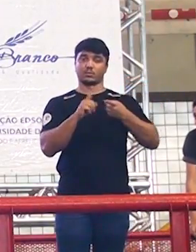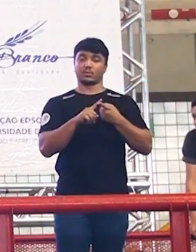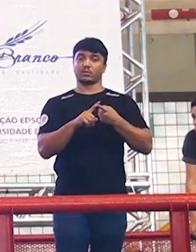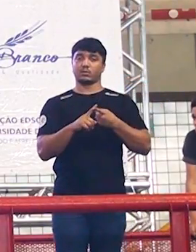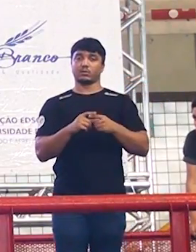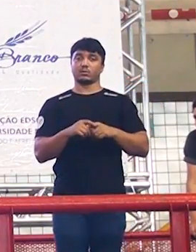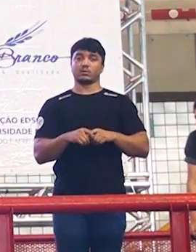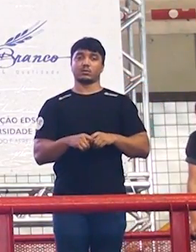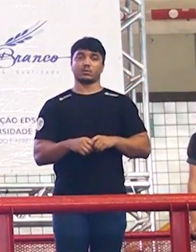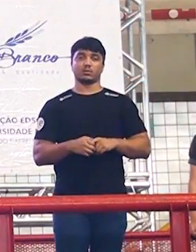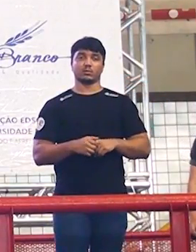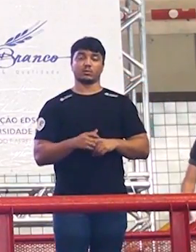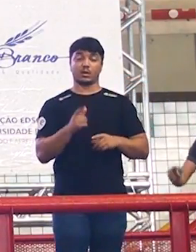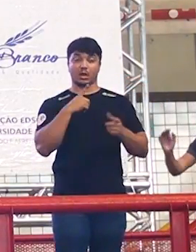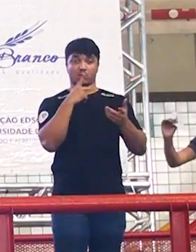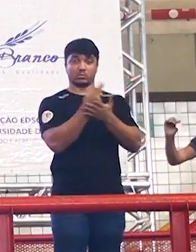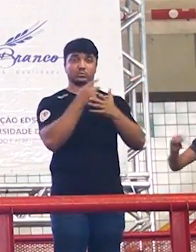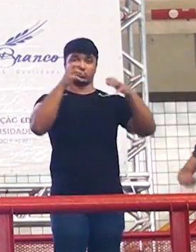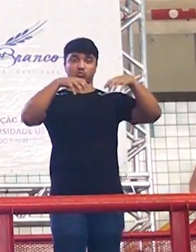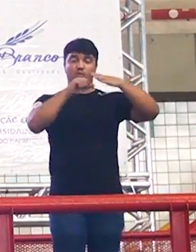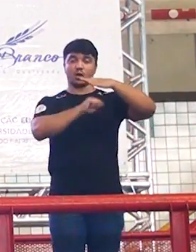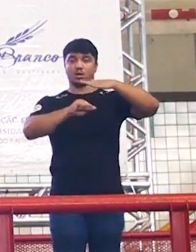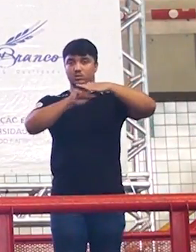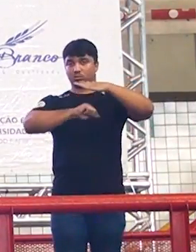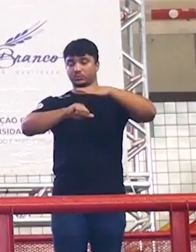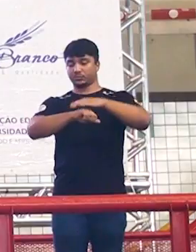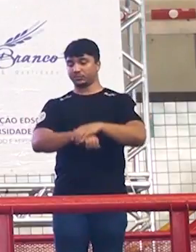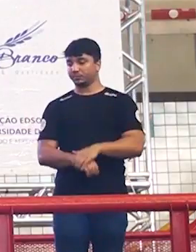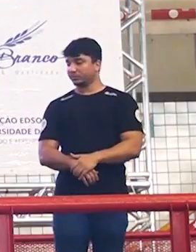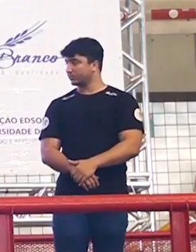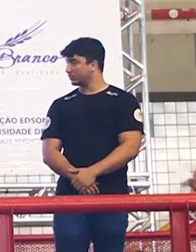fósseis. Provoca chuvas ácidas.